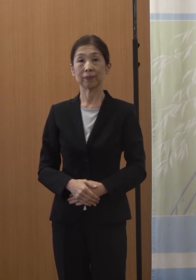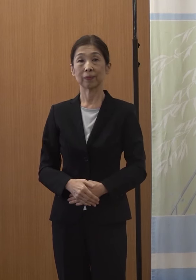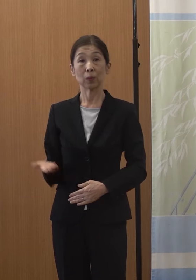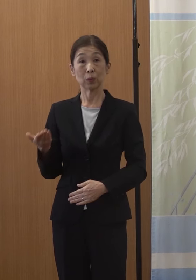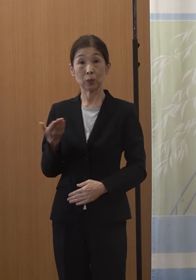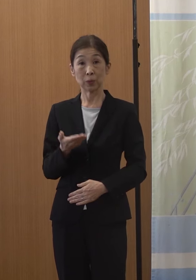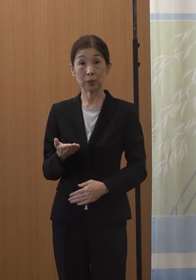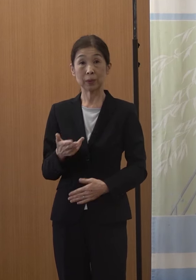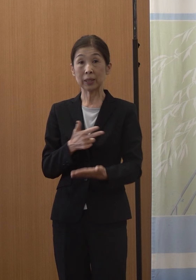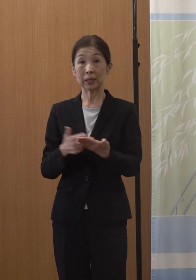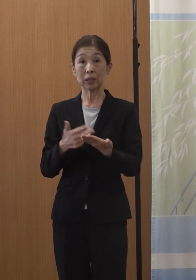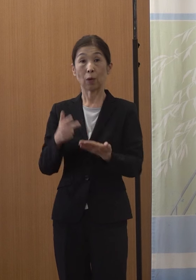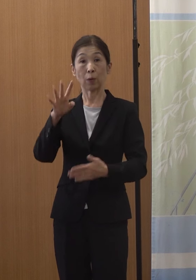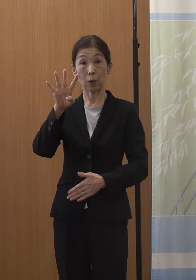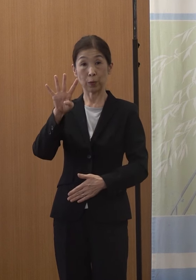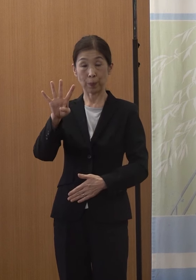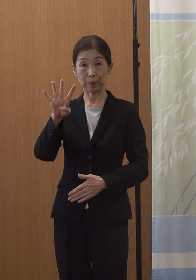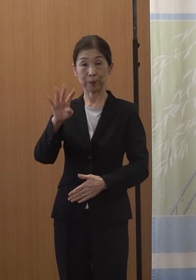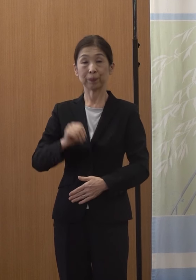続いて資料番号4、